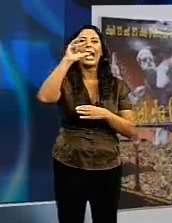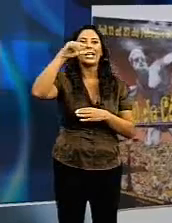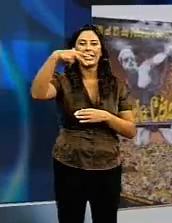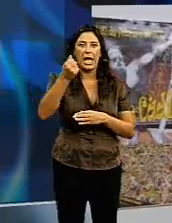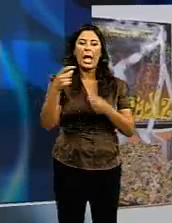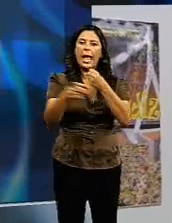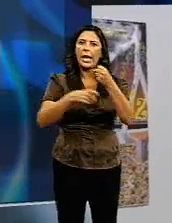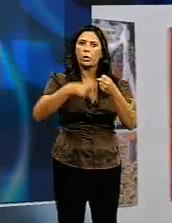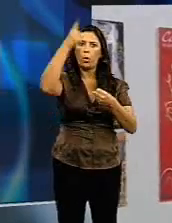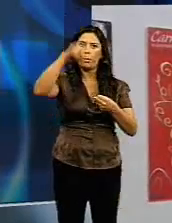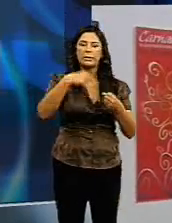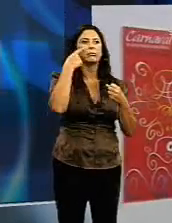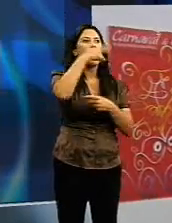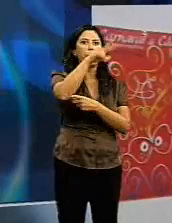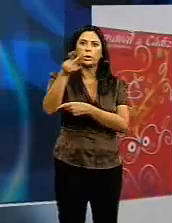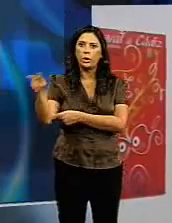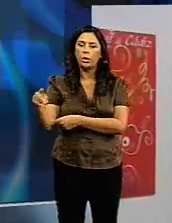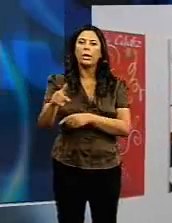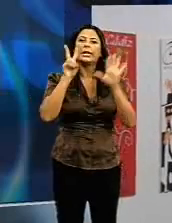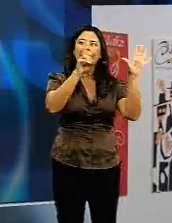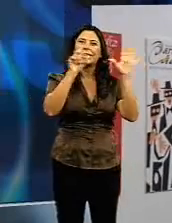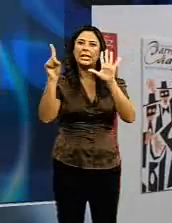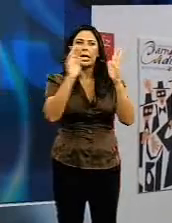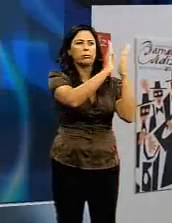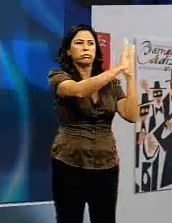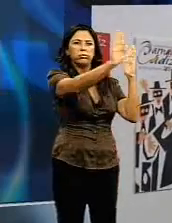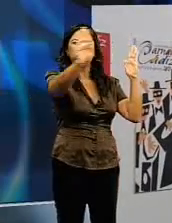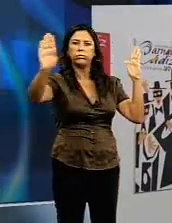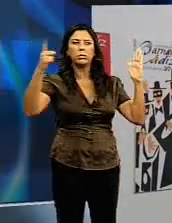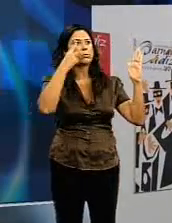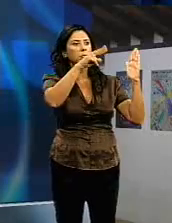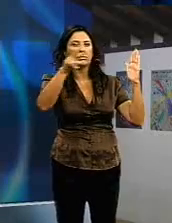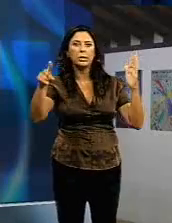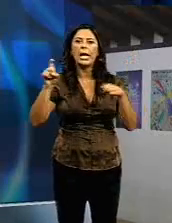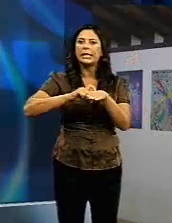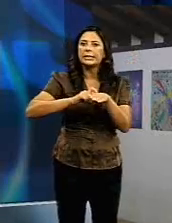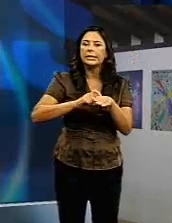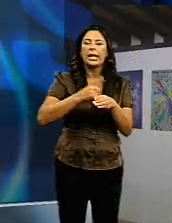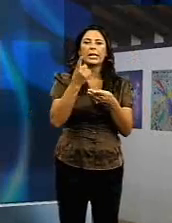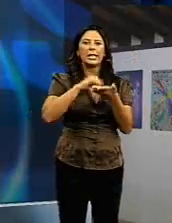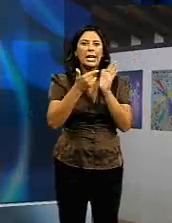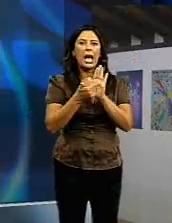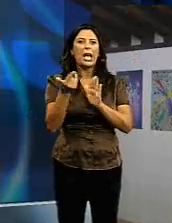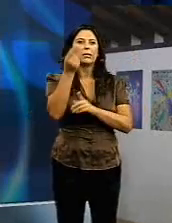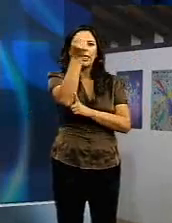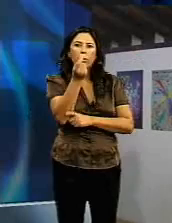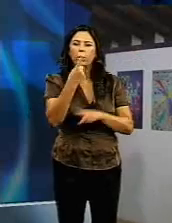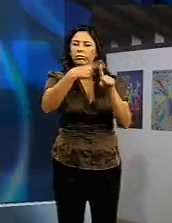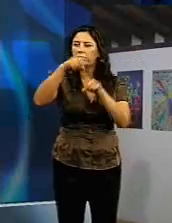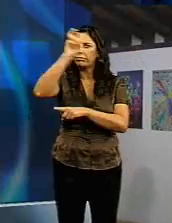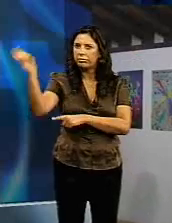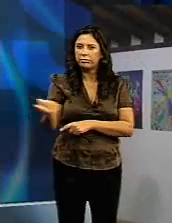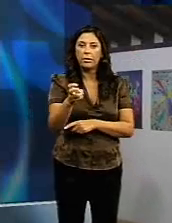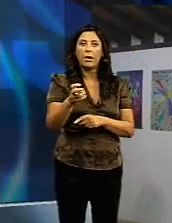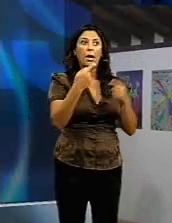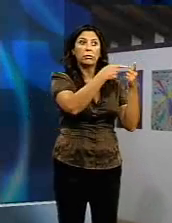esta exposición, donde se exhiben las 76 obras presentadas. De diversas técnicas y dibujos, de todos ellos saldrá el cartel